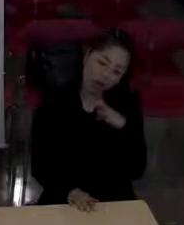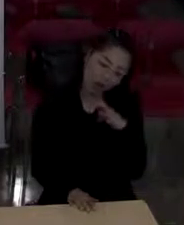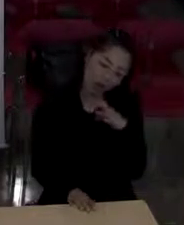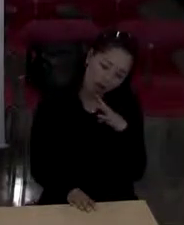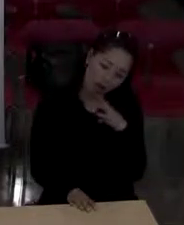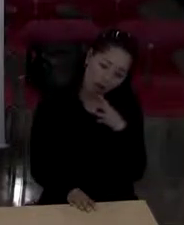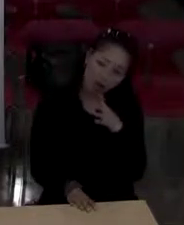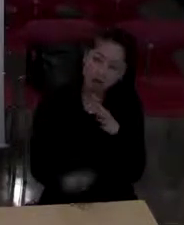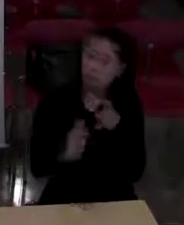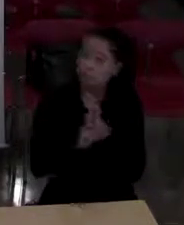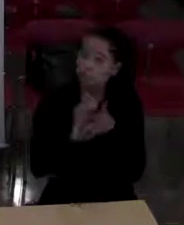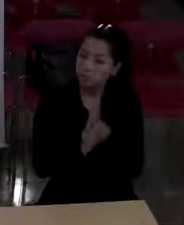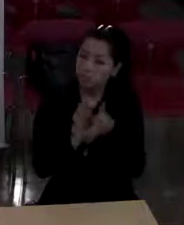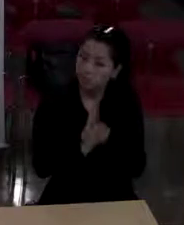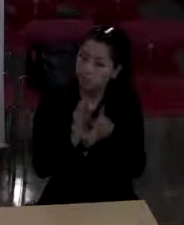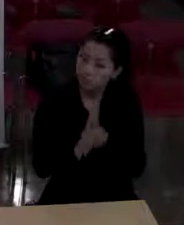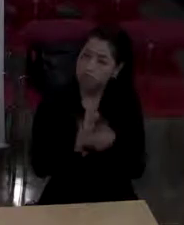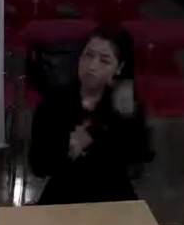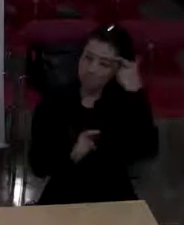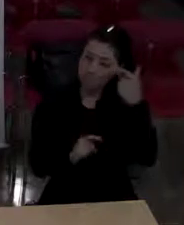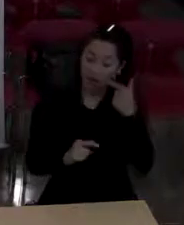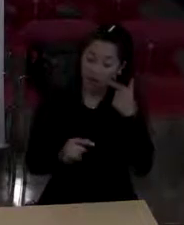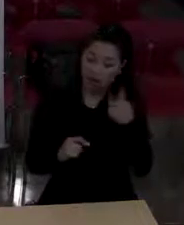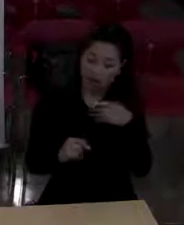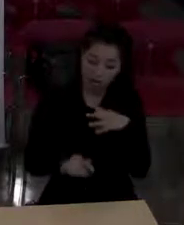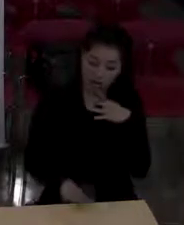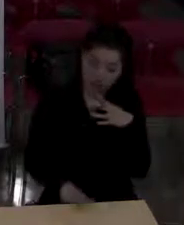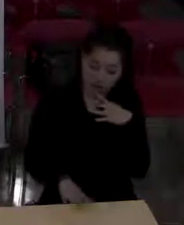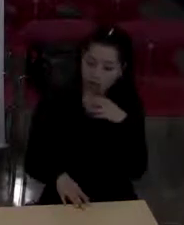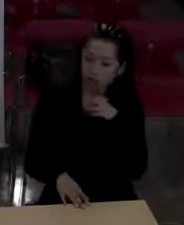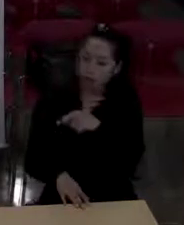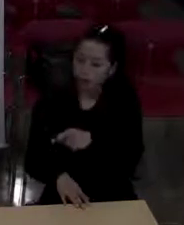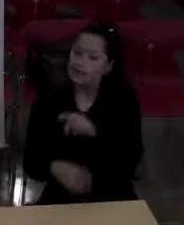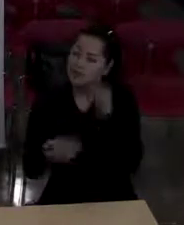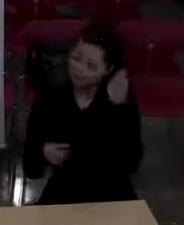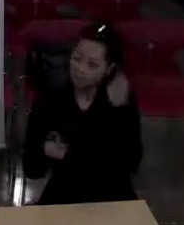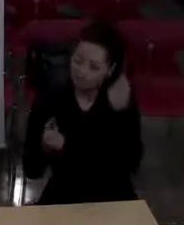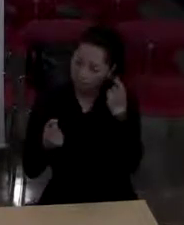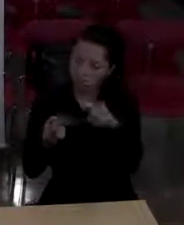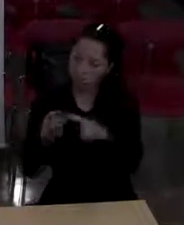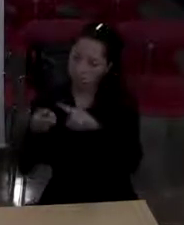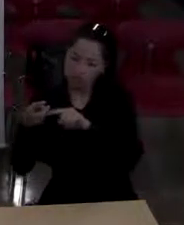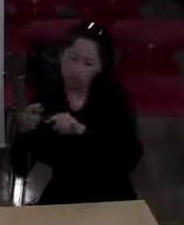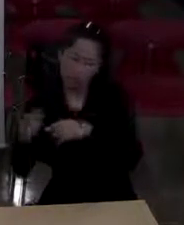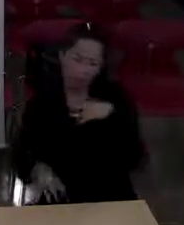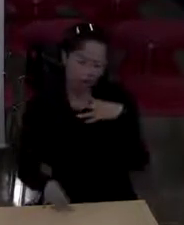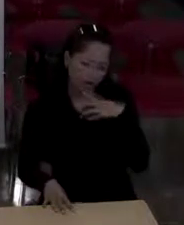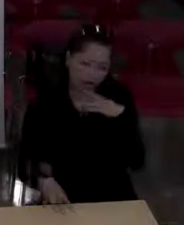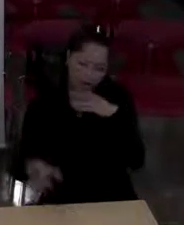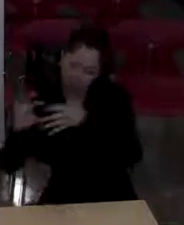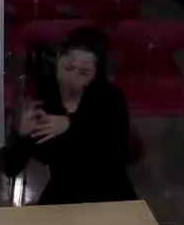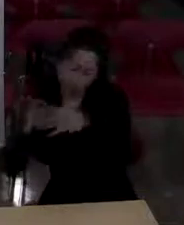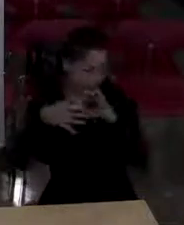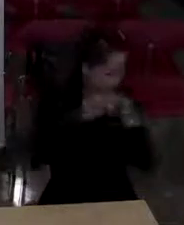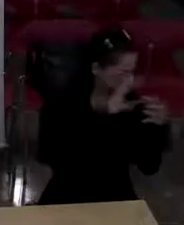conjunto dialógico y en un conjunto donde hay una significación y hay una interacción basada en